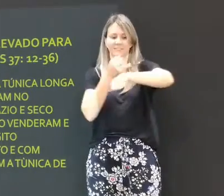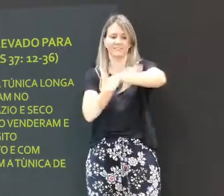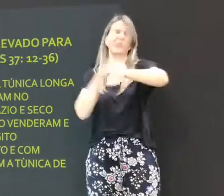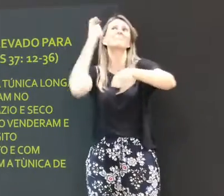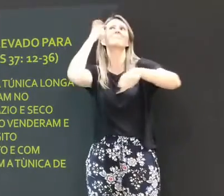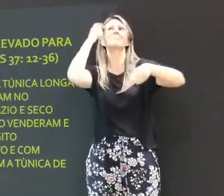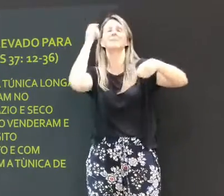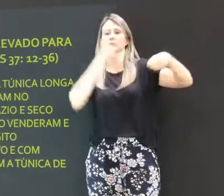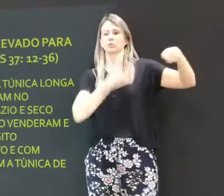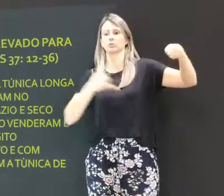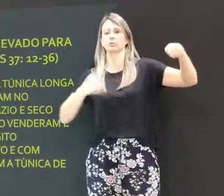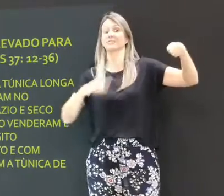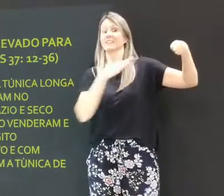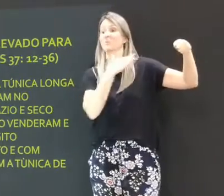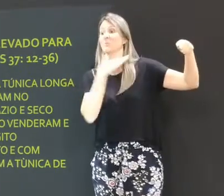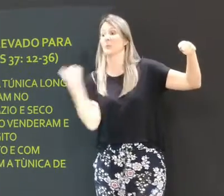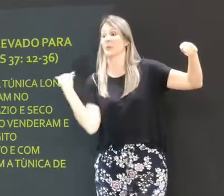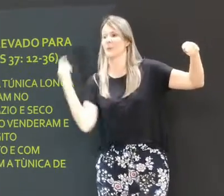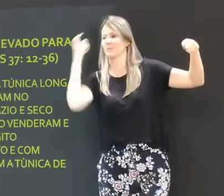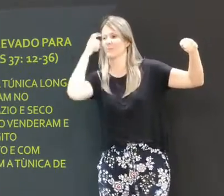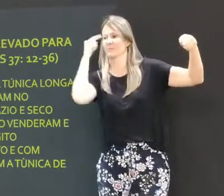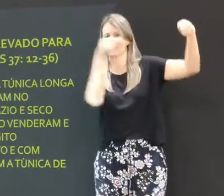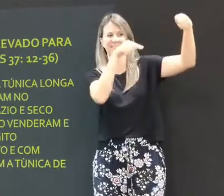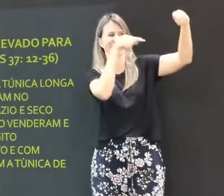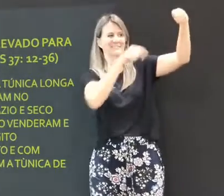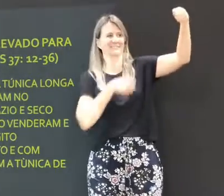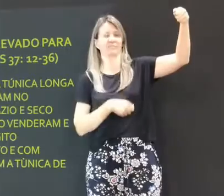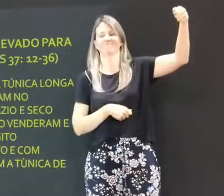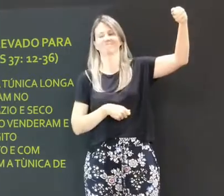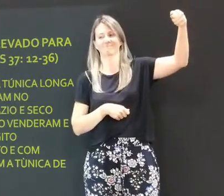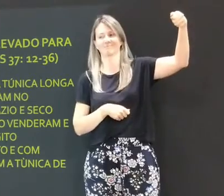Porque aí o pai vai pensar que José morreu.